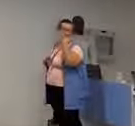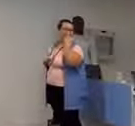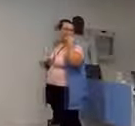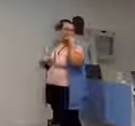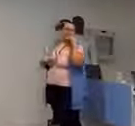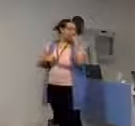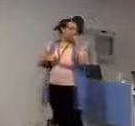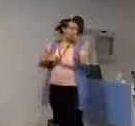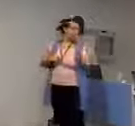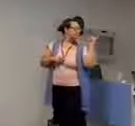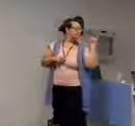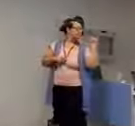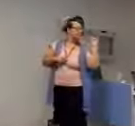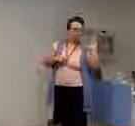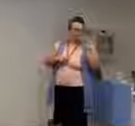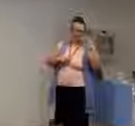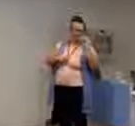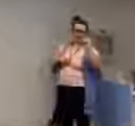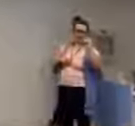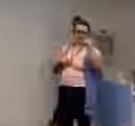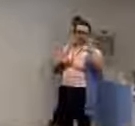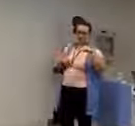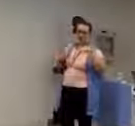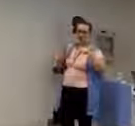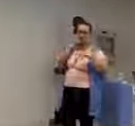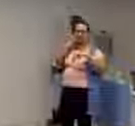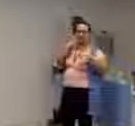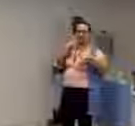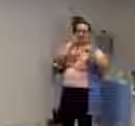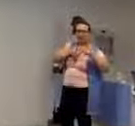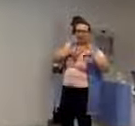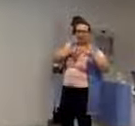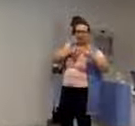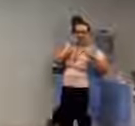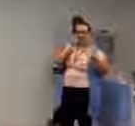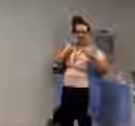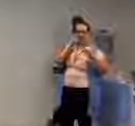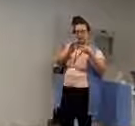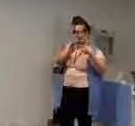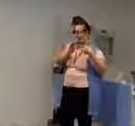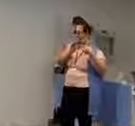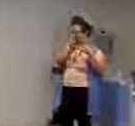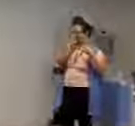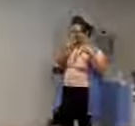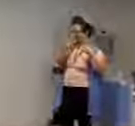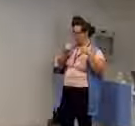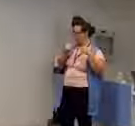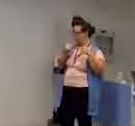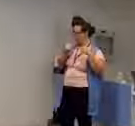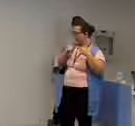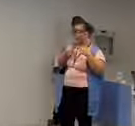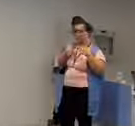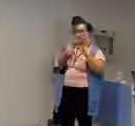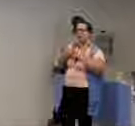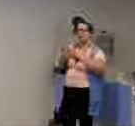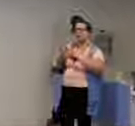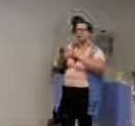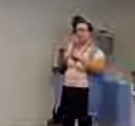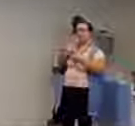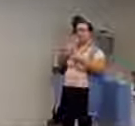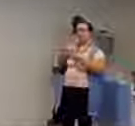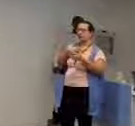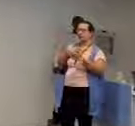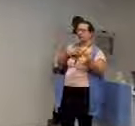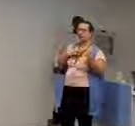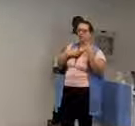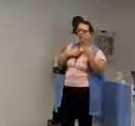Então, se eu já sou no campo capaz de absorver que o material é aquele, que a tolerância é aquela, e agora uma outra pergunta, existem duas formas